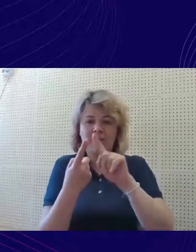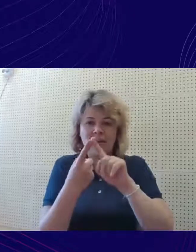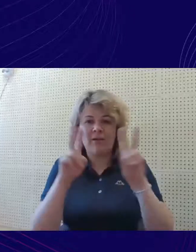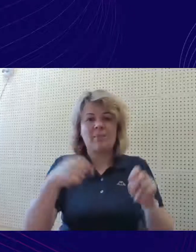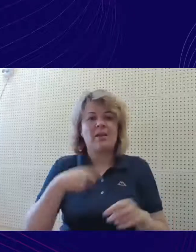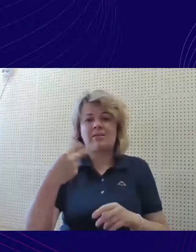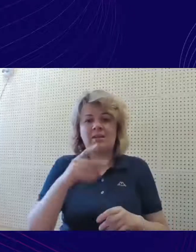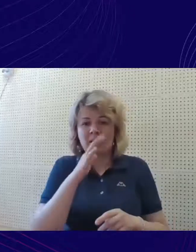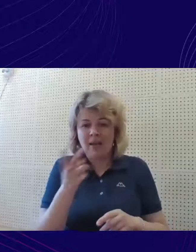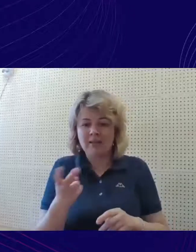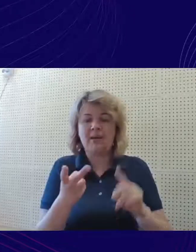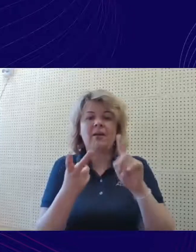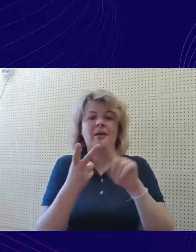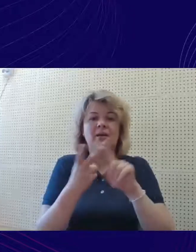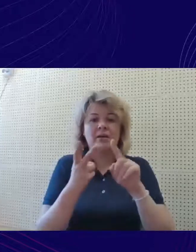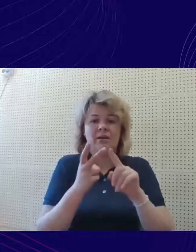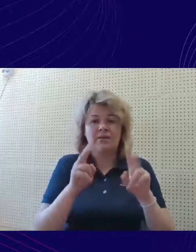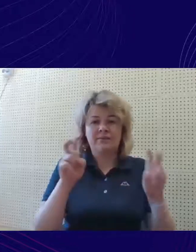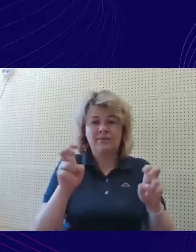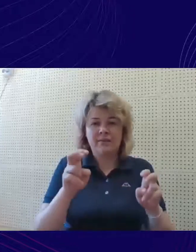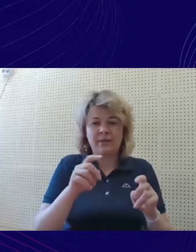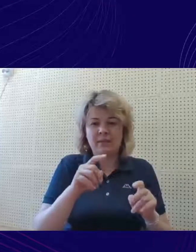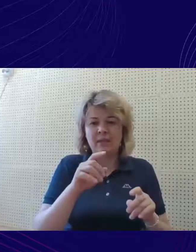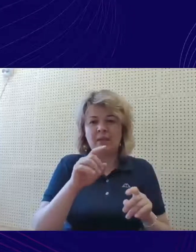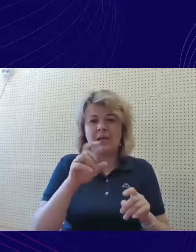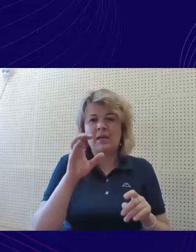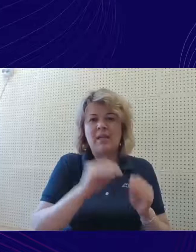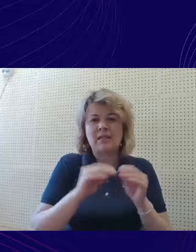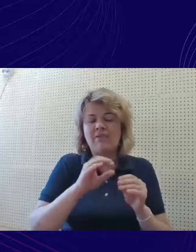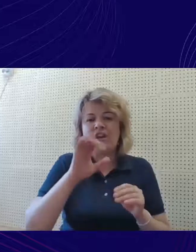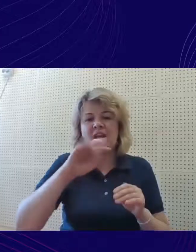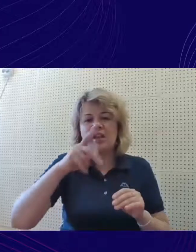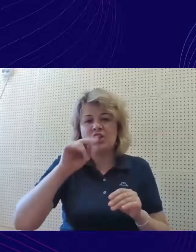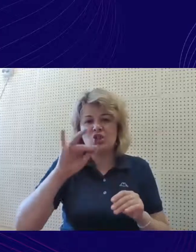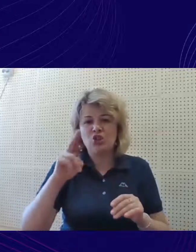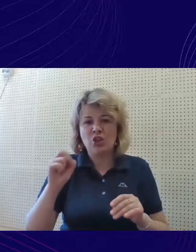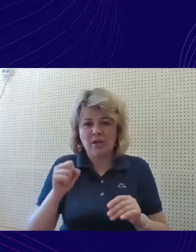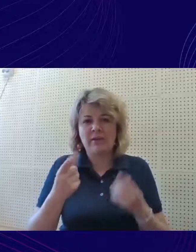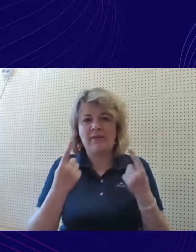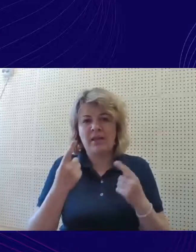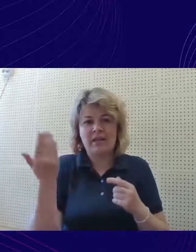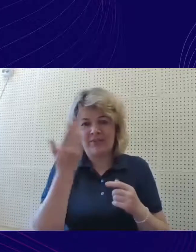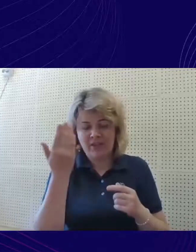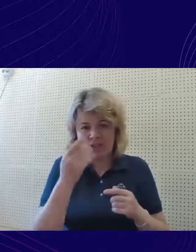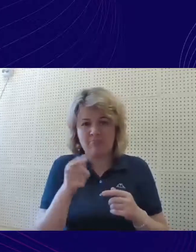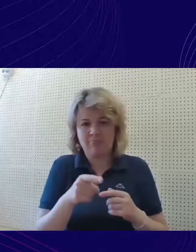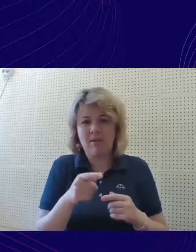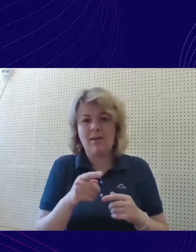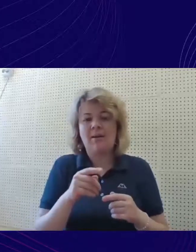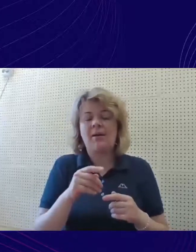лет», второй «Застава Ильича». Великий фильм Марлена Хуциева, да, один из них – это авторская